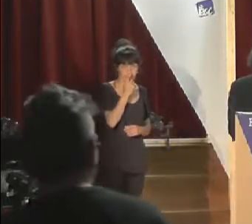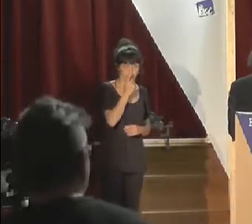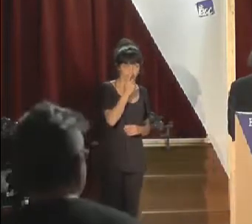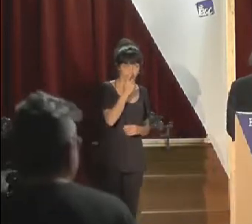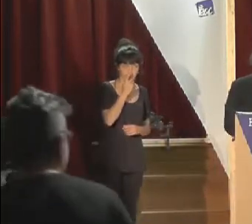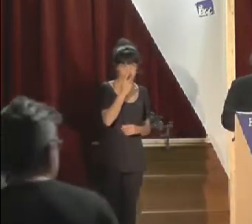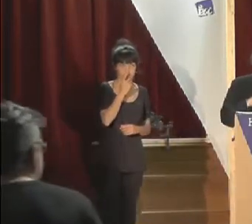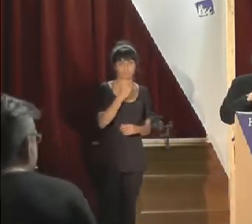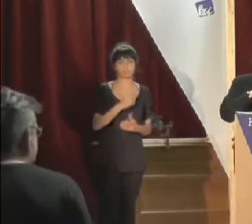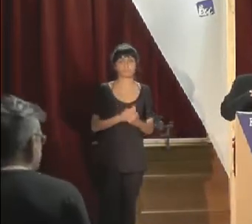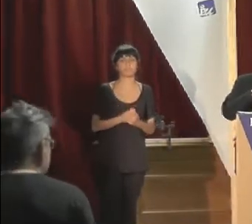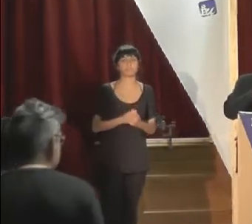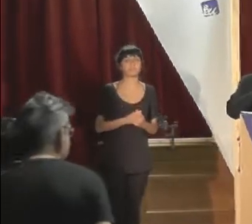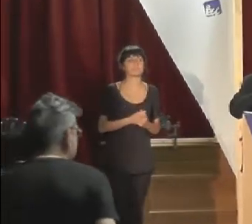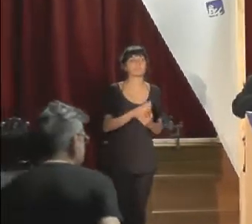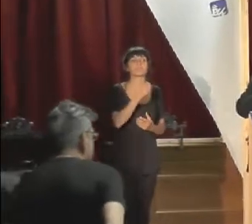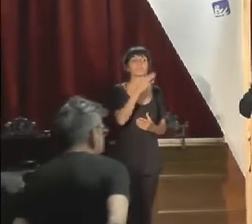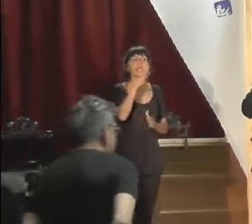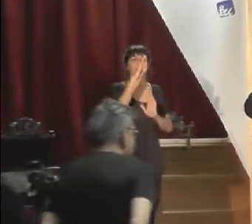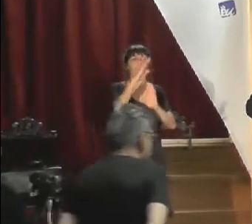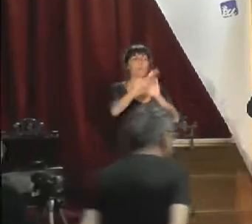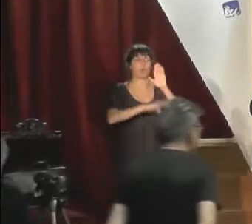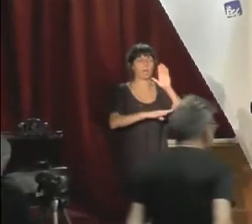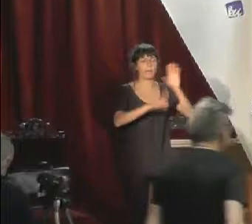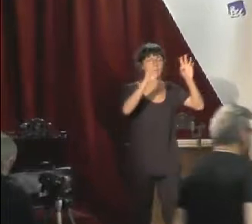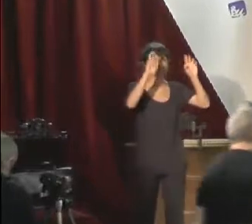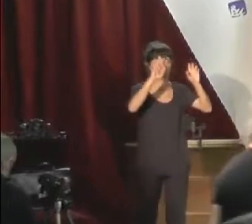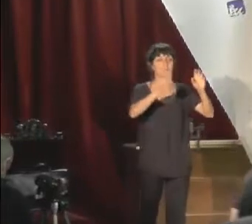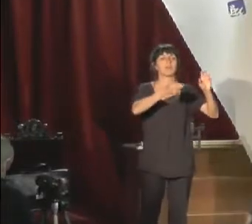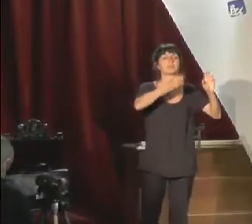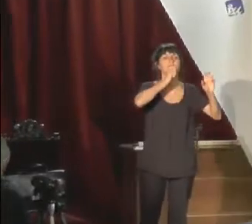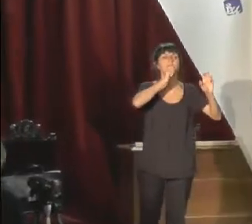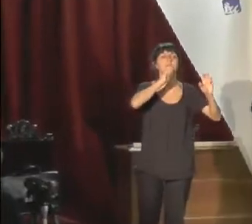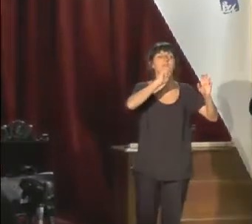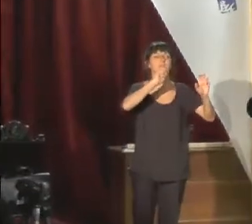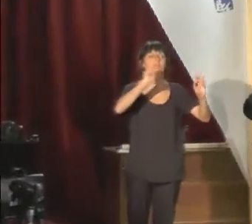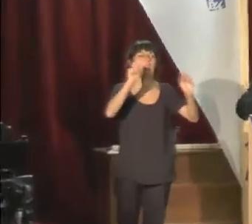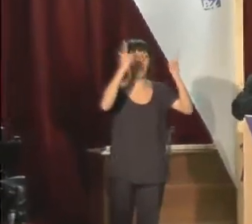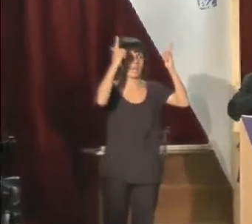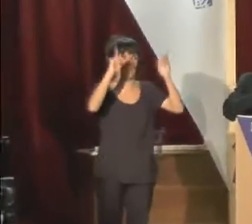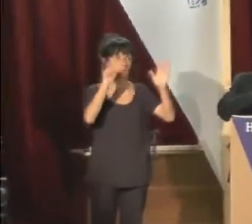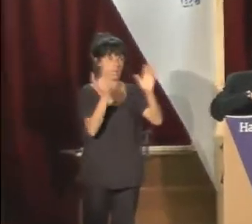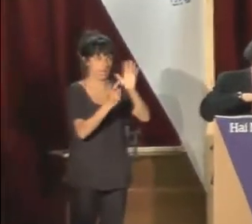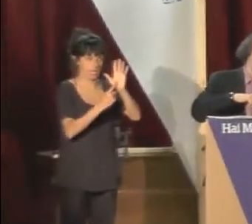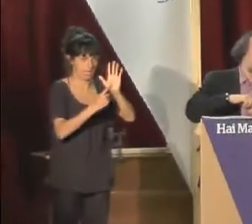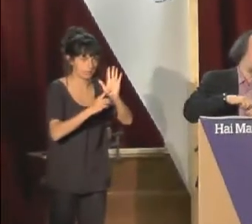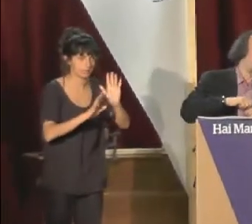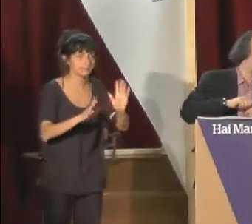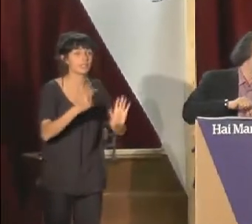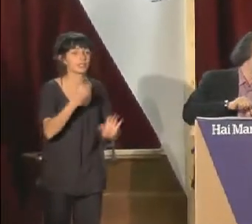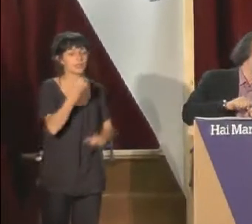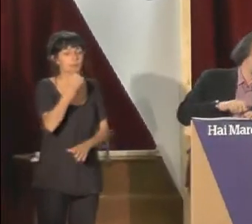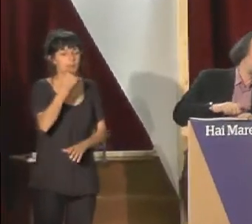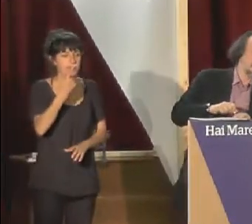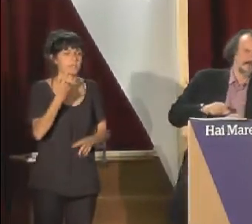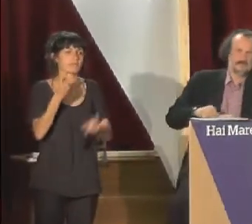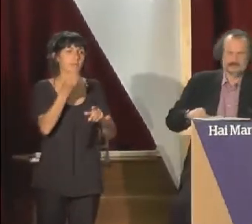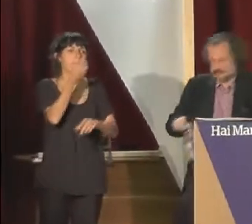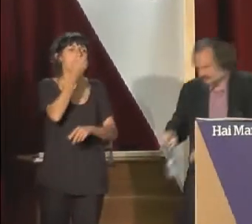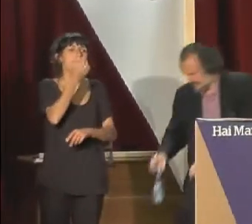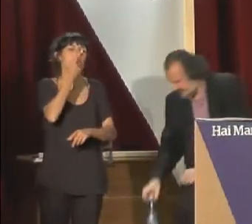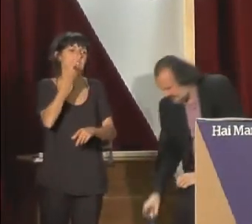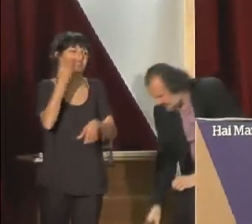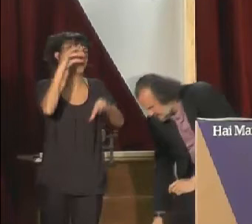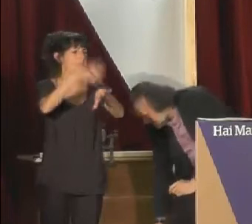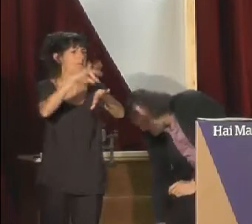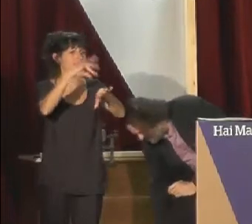Está en programa a legalización da sustancia, a legalización do cannabis, que, por certo, teño que dicir que unha planta mediciñal que se ven empregando ao longo